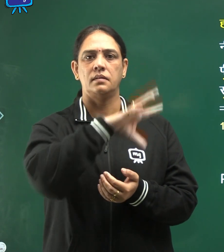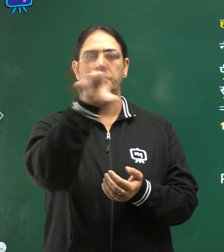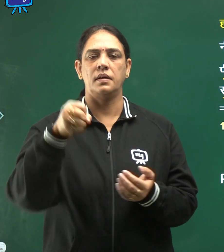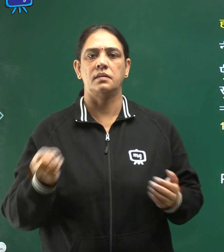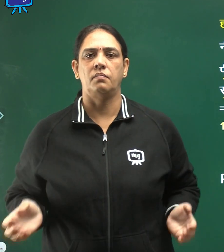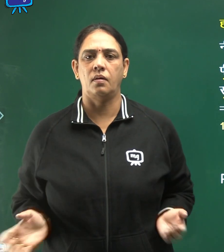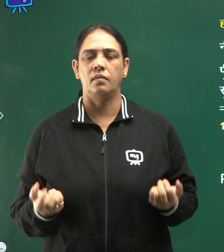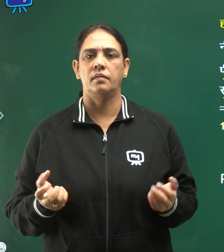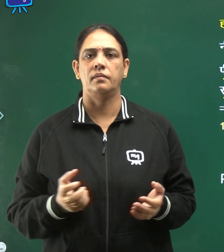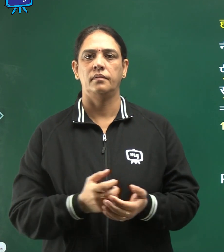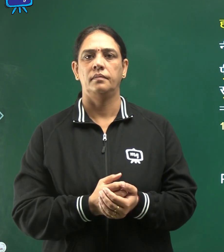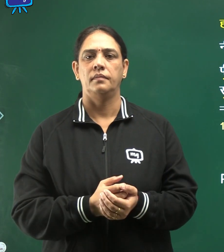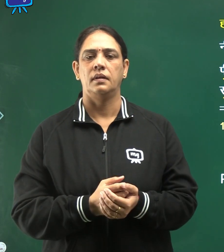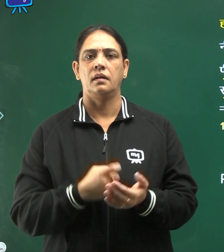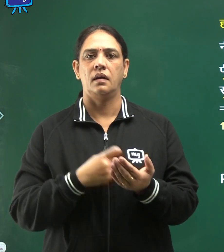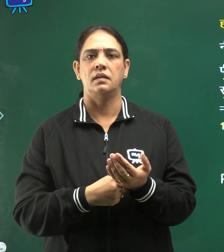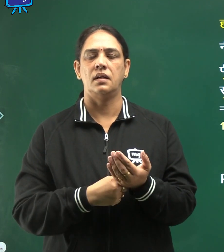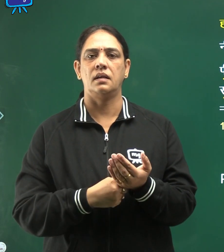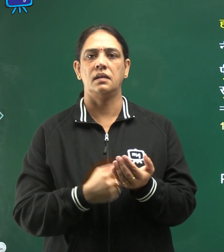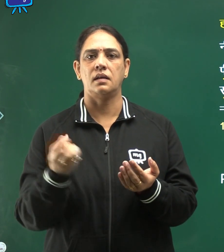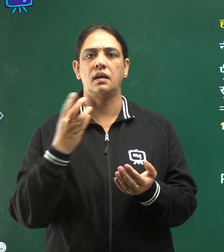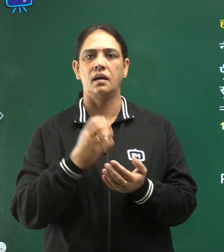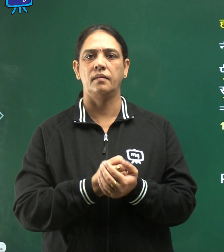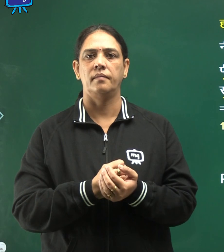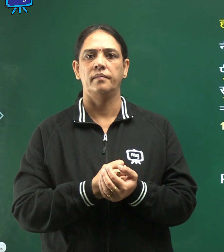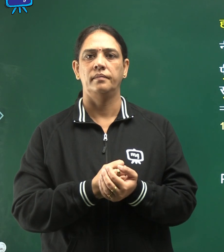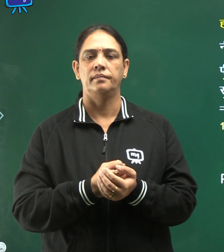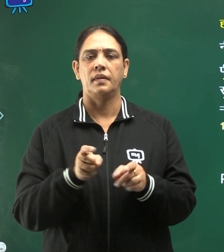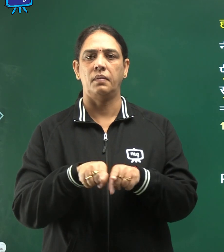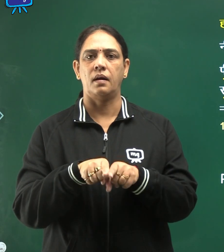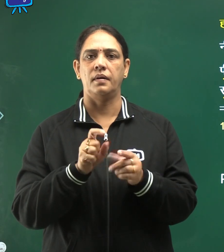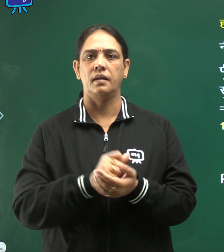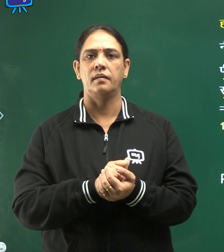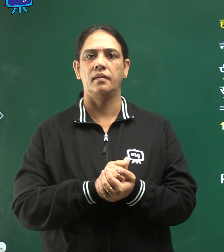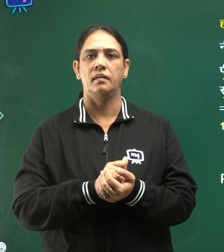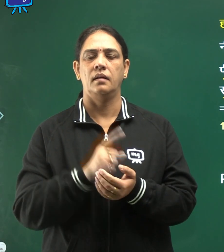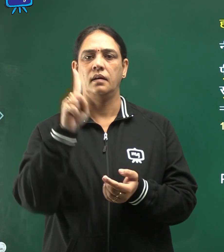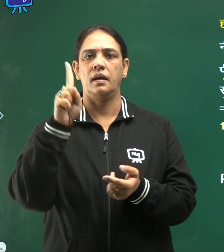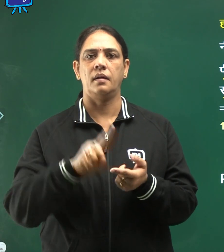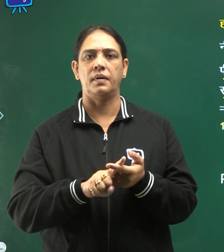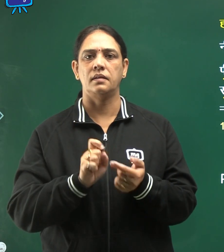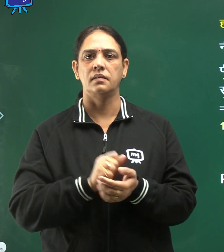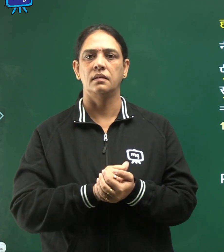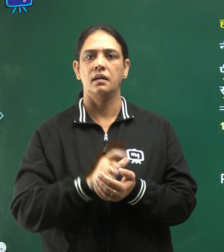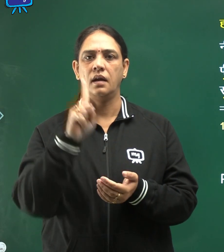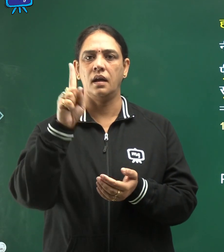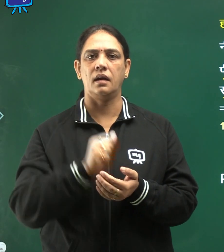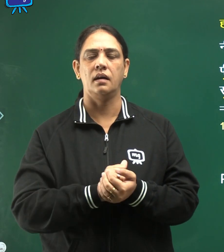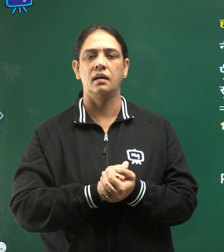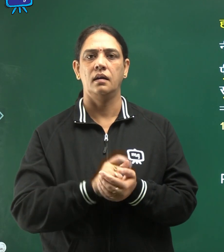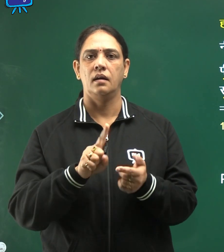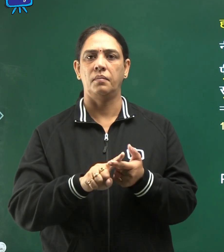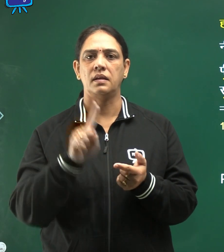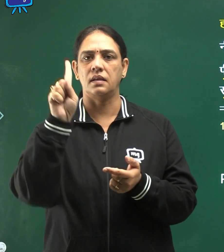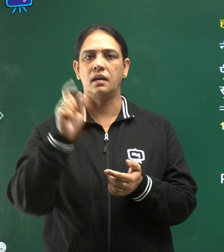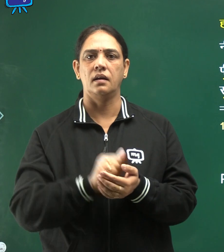संभव परिणामों की संख्या बराबर 1 प्लस 1